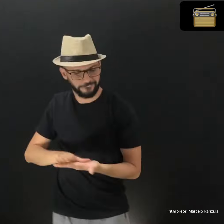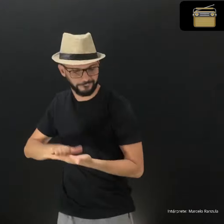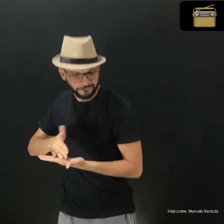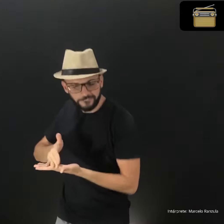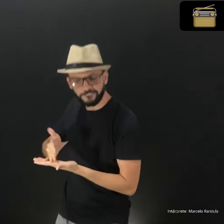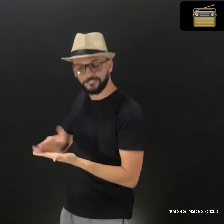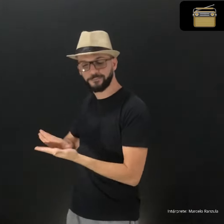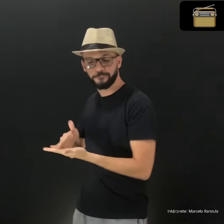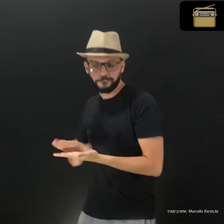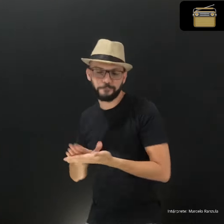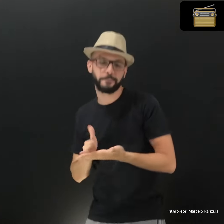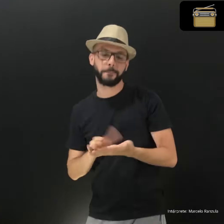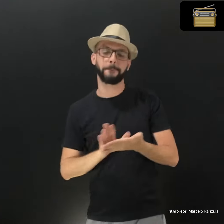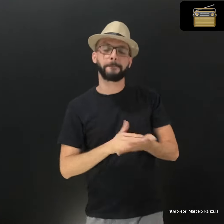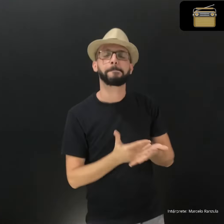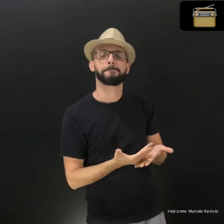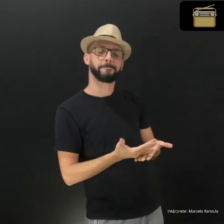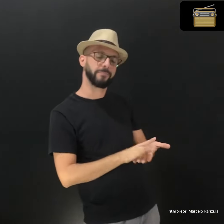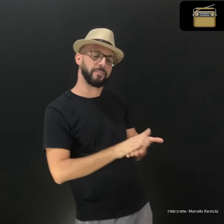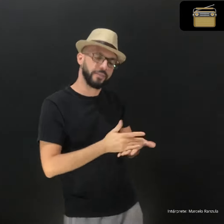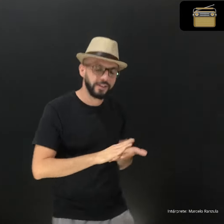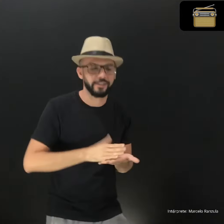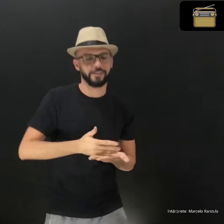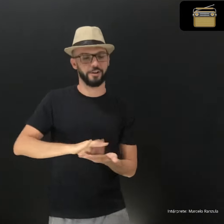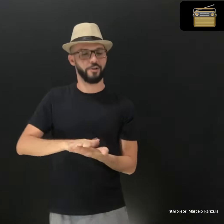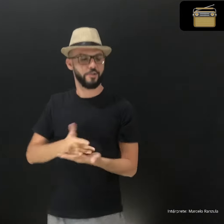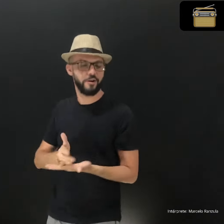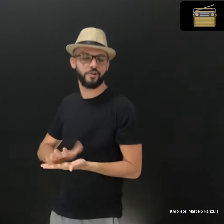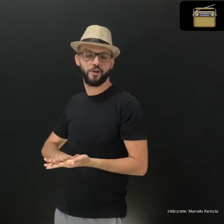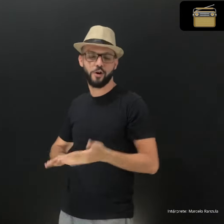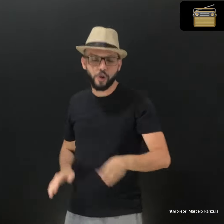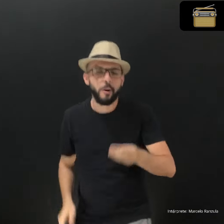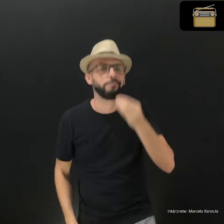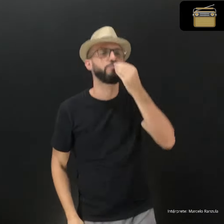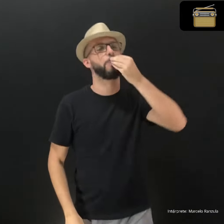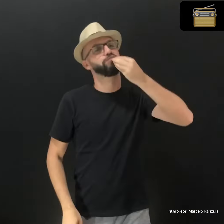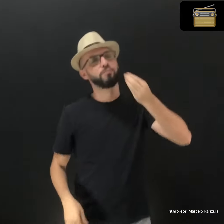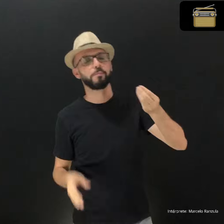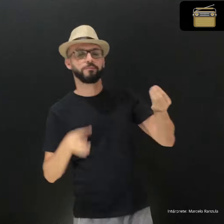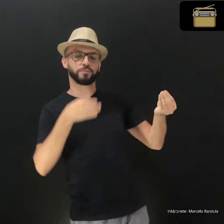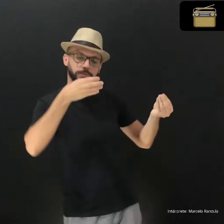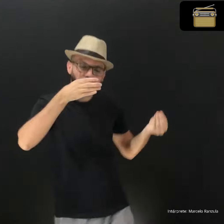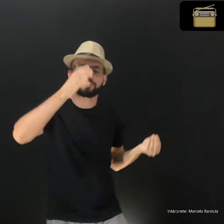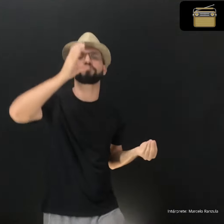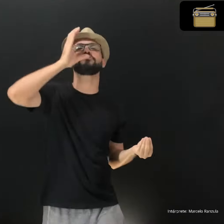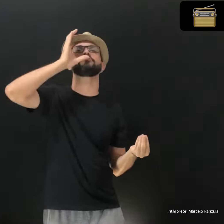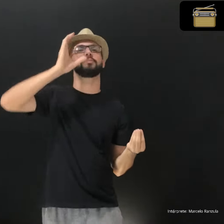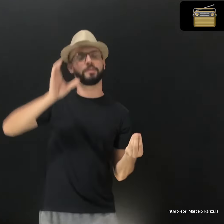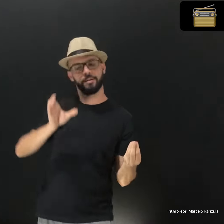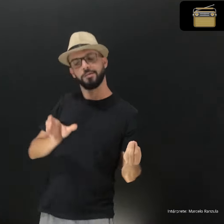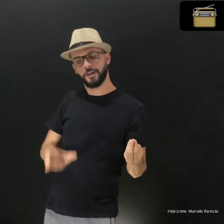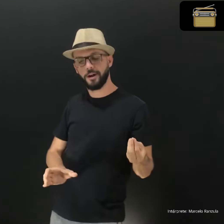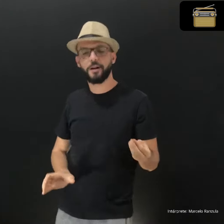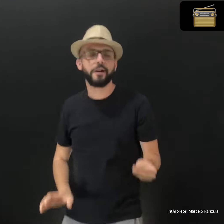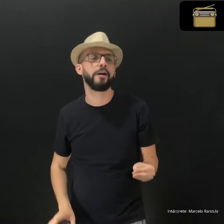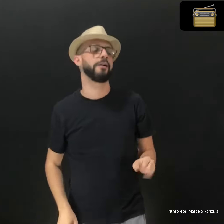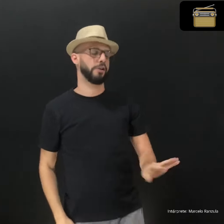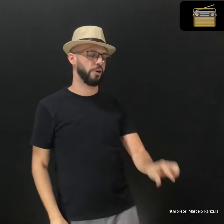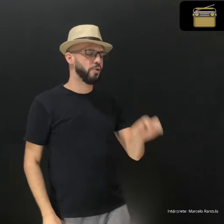Vá perguntar a seu freguês